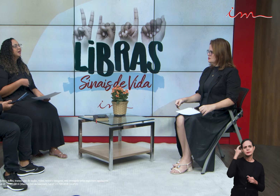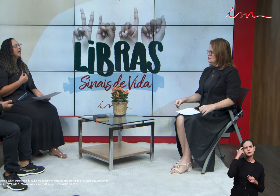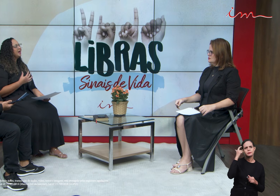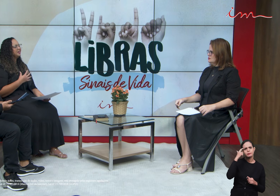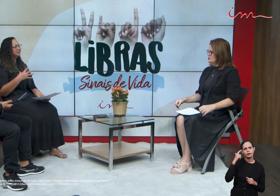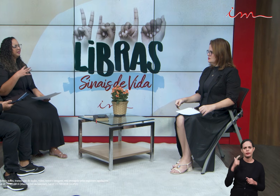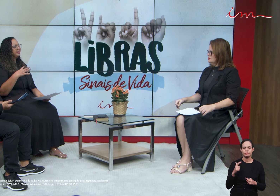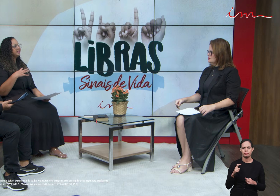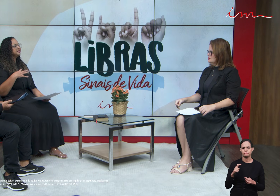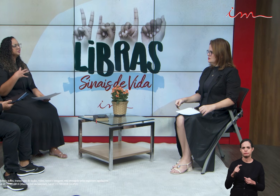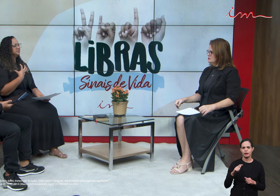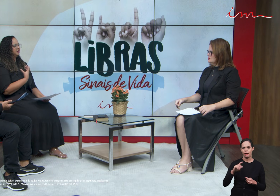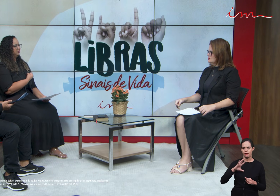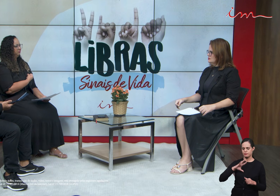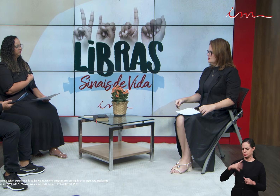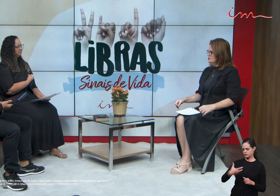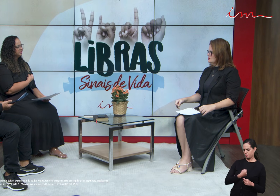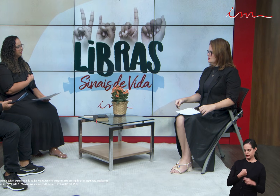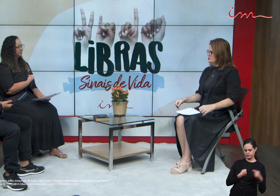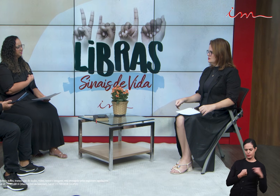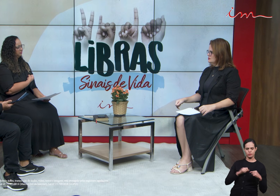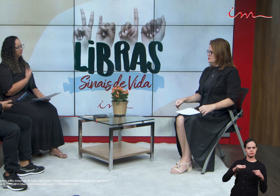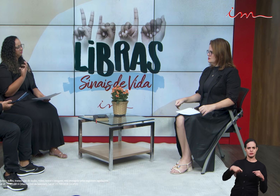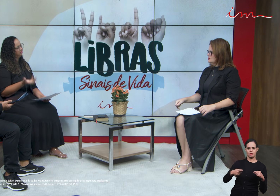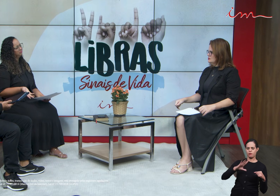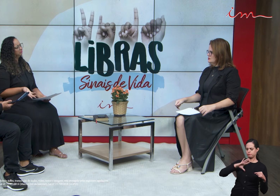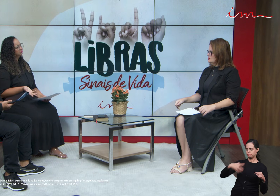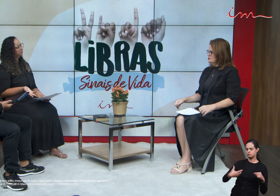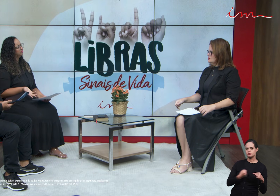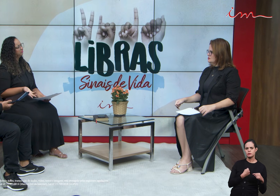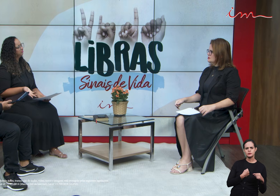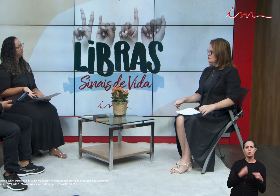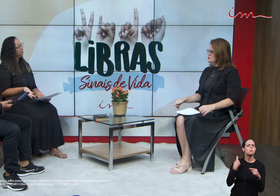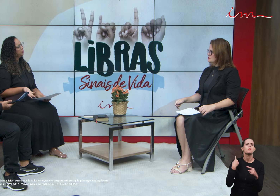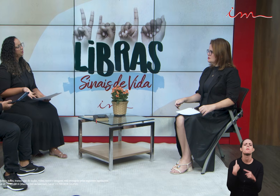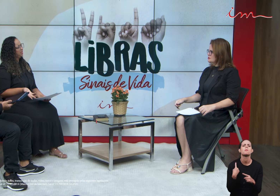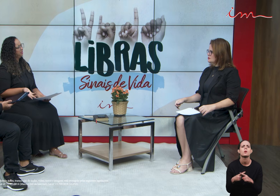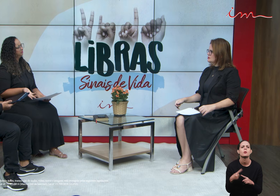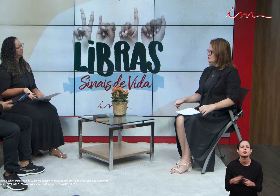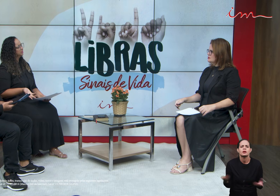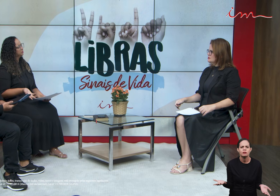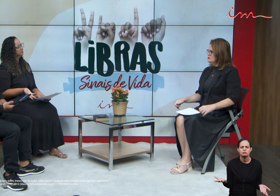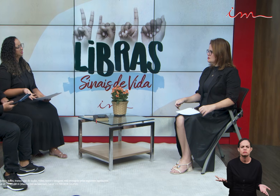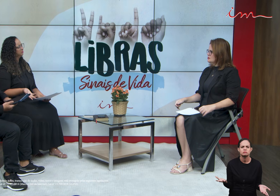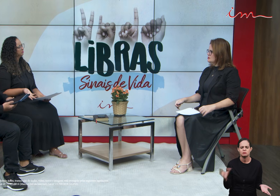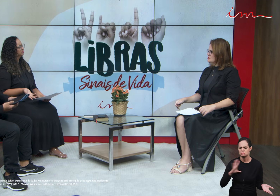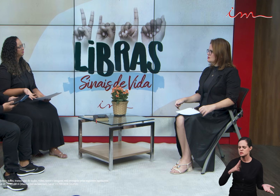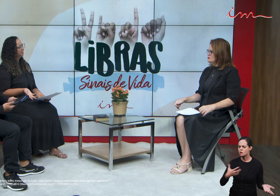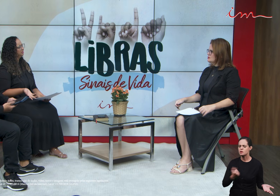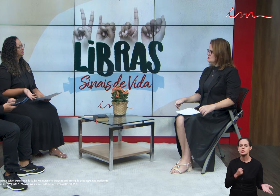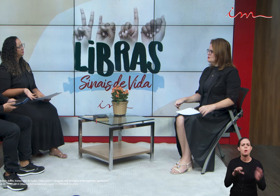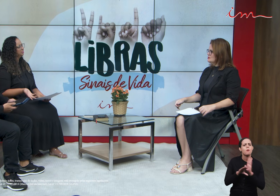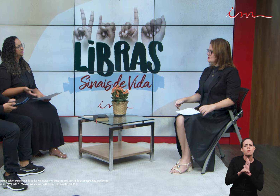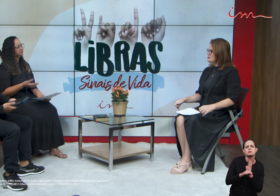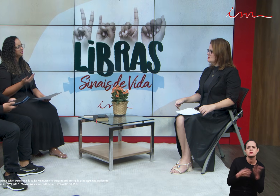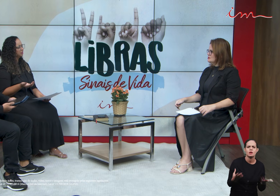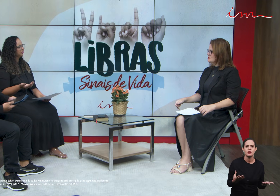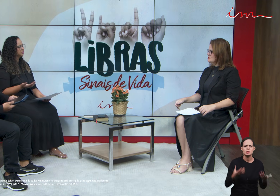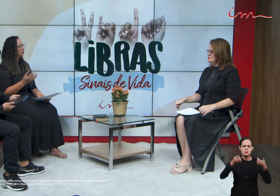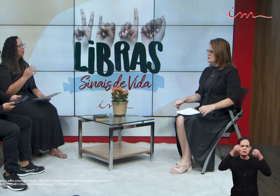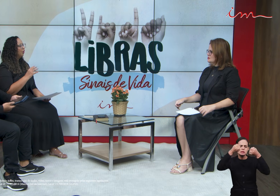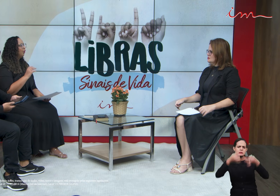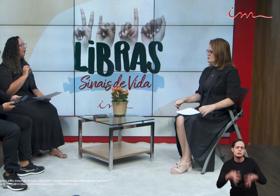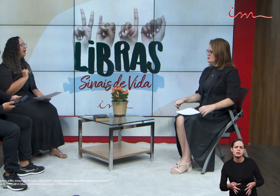assim, esse é o sinal de salvação. E por quê que é o sinal, né,